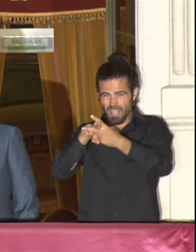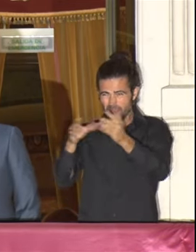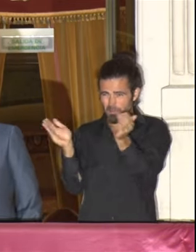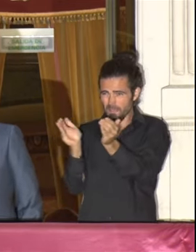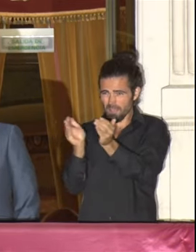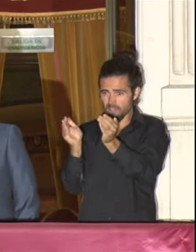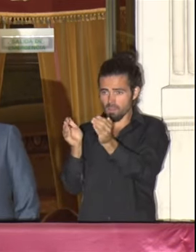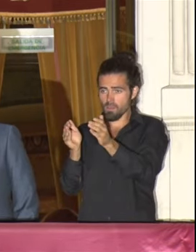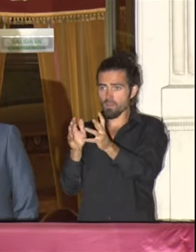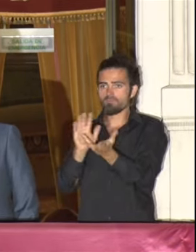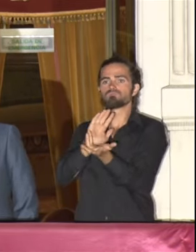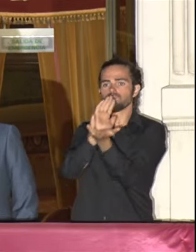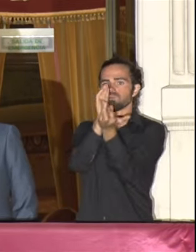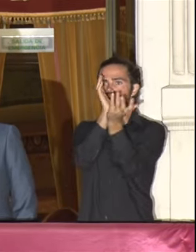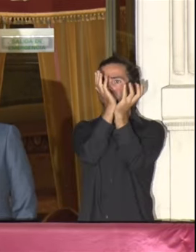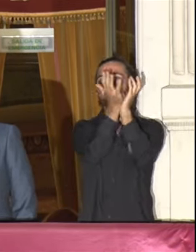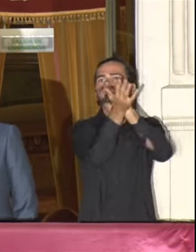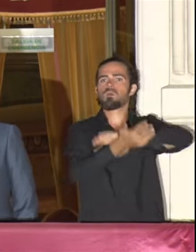lo que es una fábrica, iba